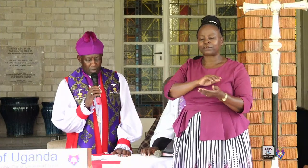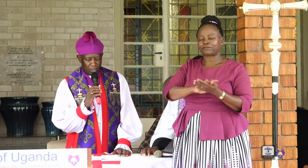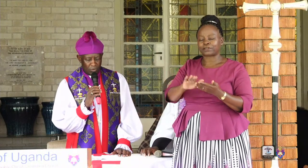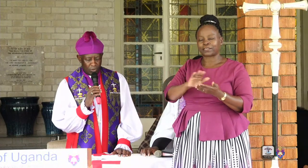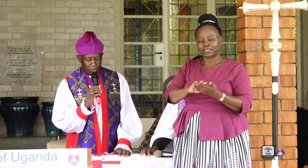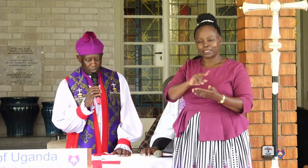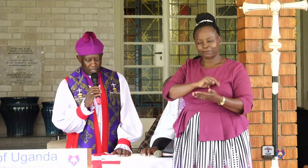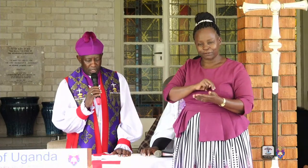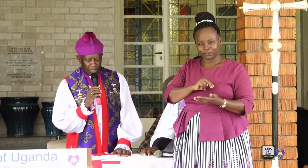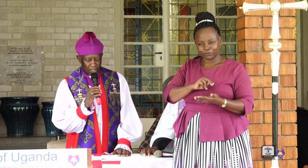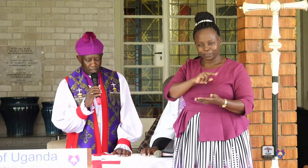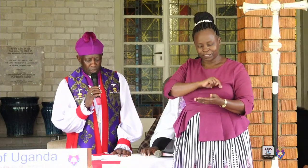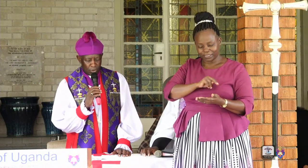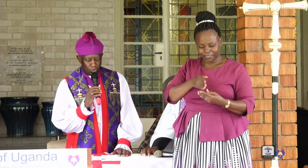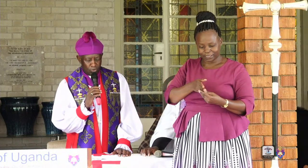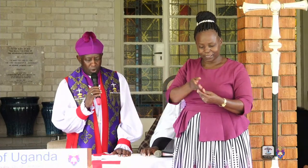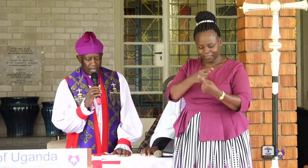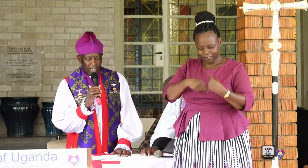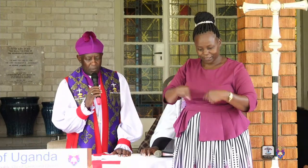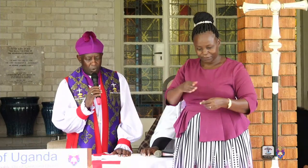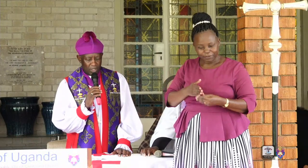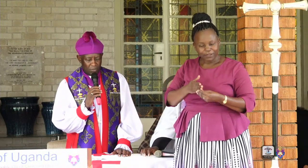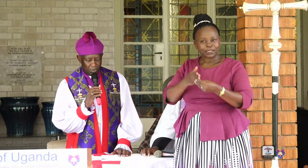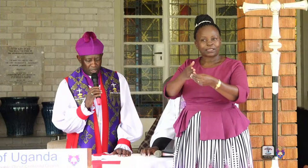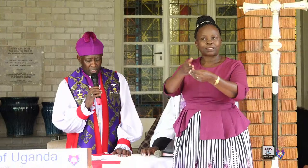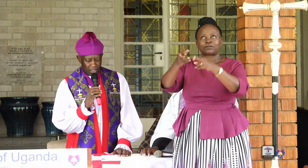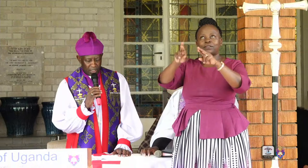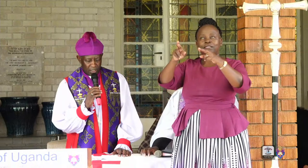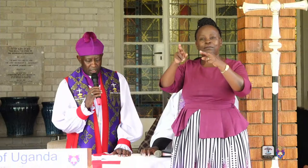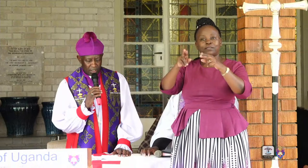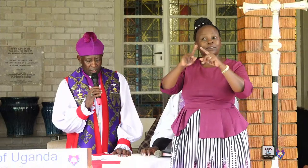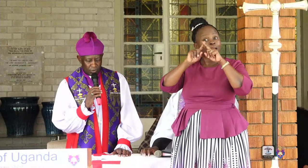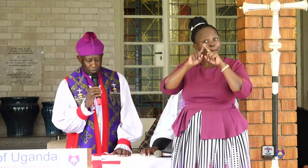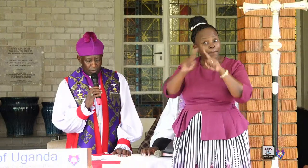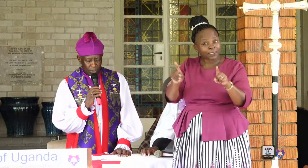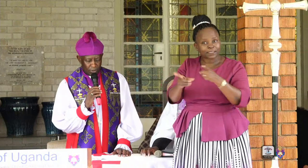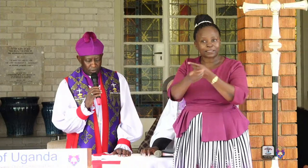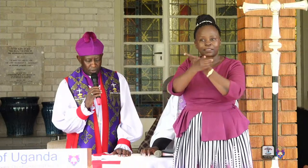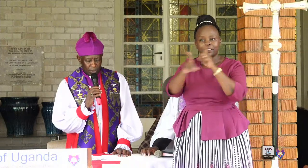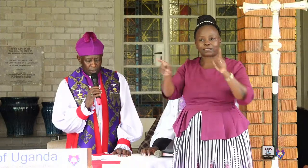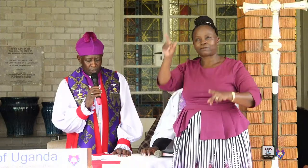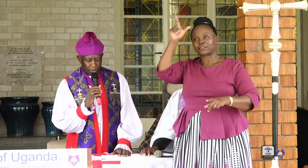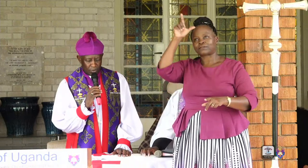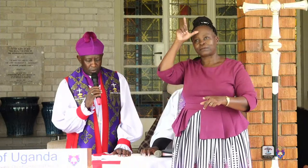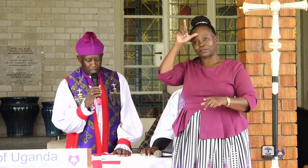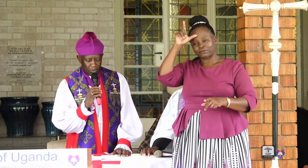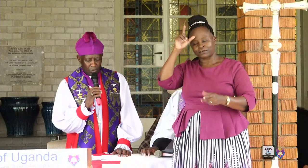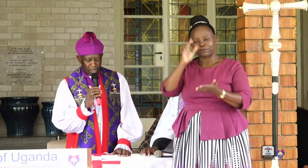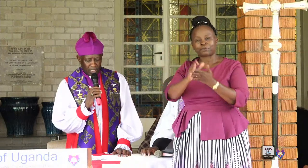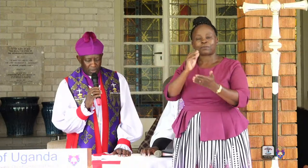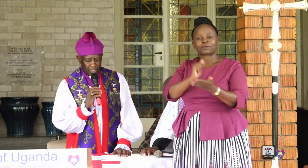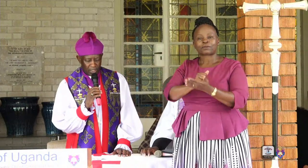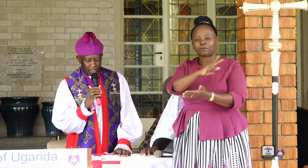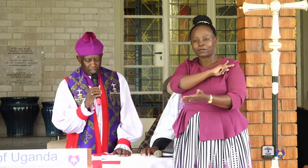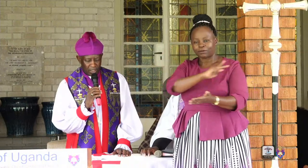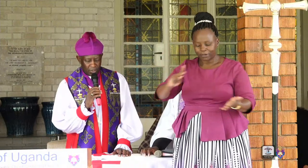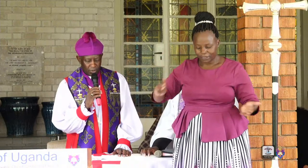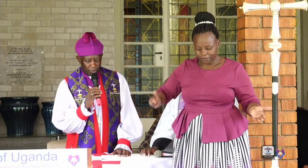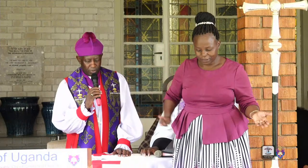tusonyiwa abatwonoona, tututwala mu kukemebwa naye otulokolera, kubanga